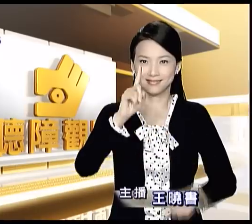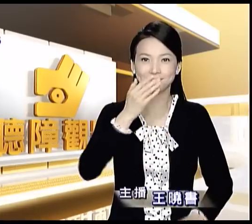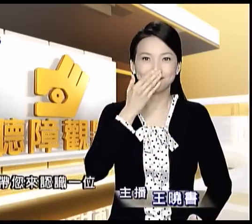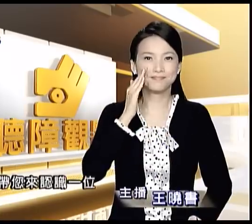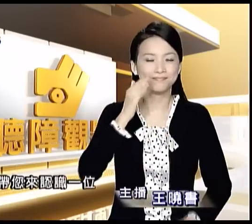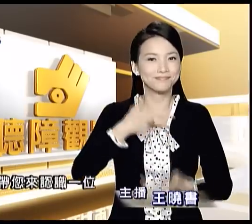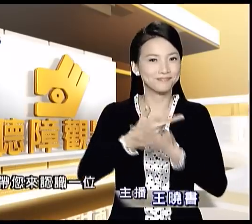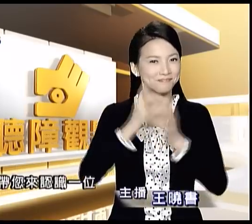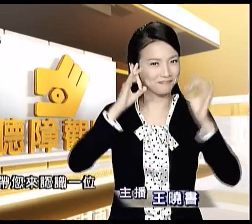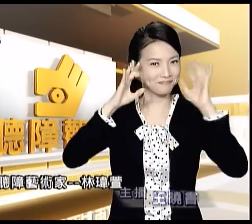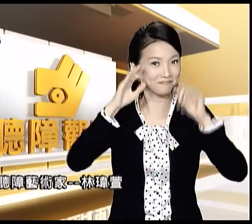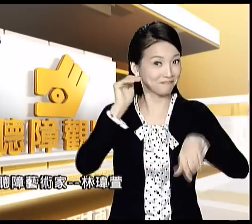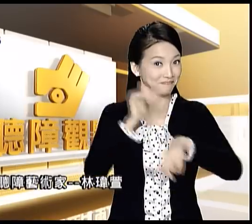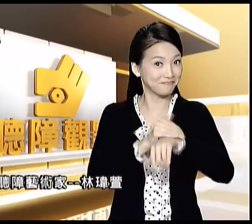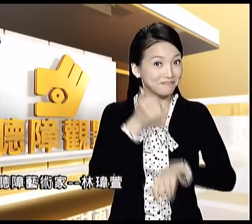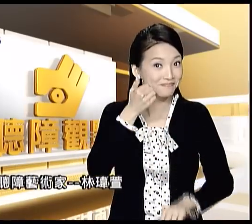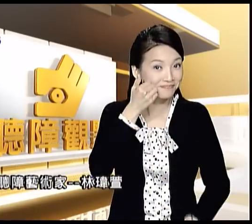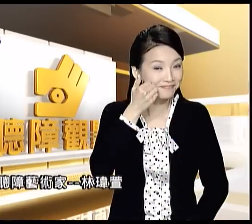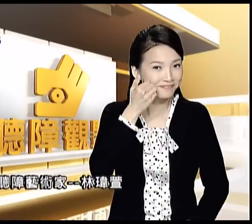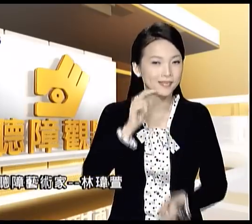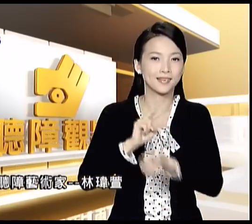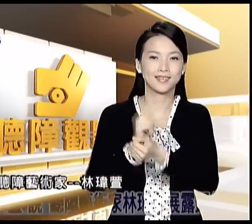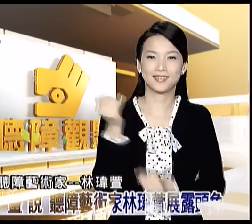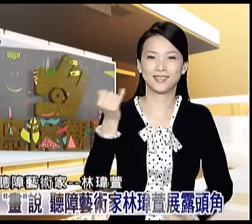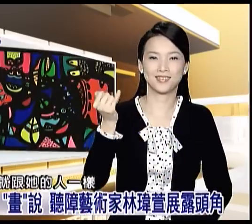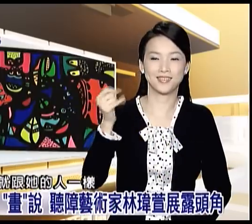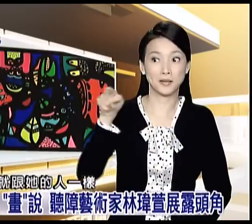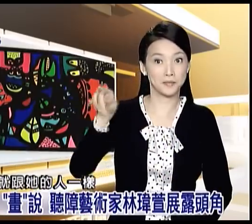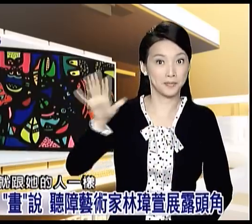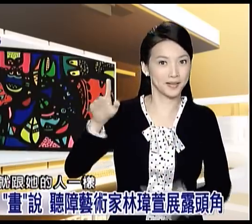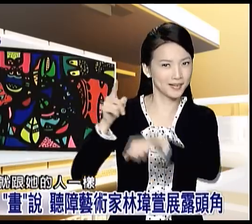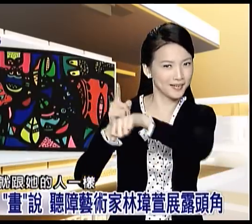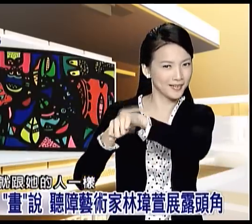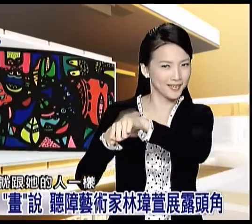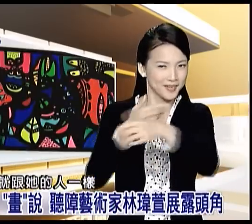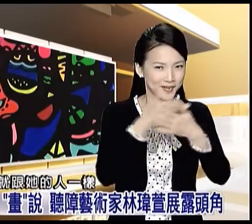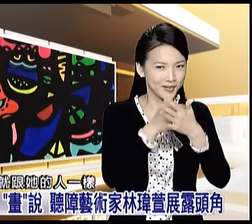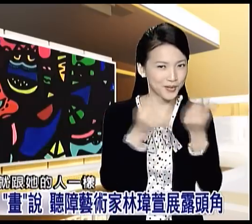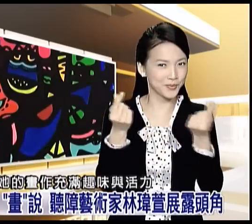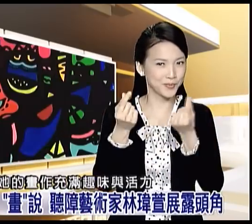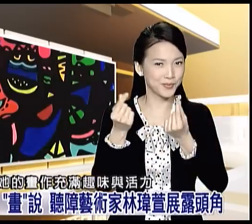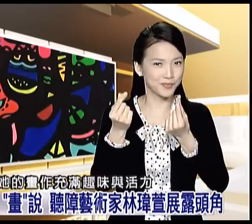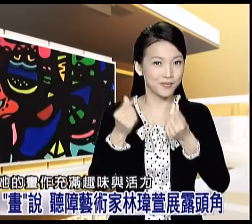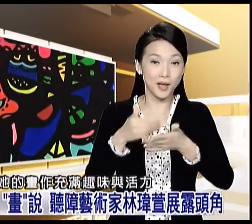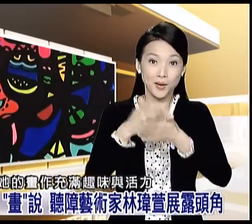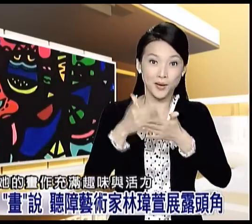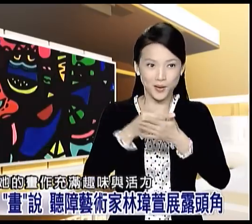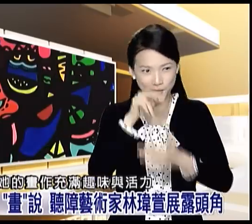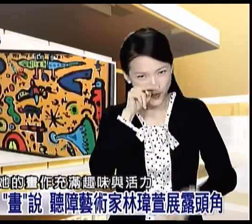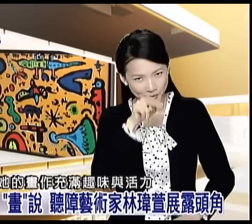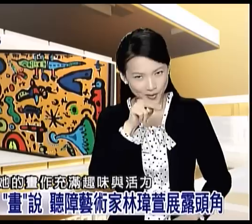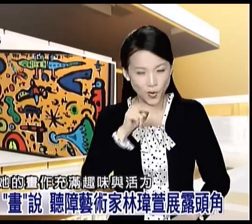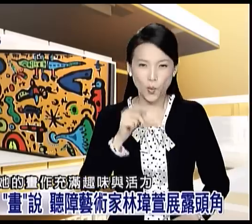带您来认识一位听障艺术家林伟轩，就跟他的人一样，他的画作充满了趣味与活